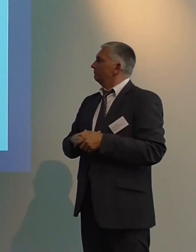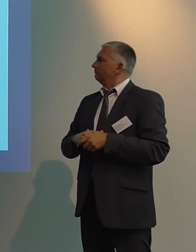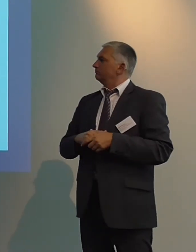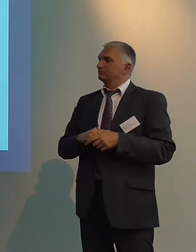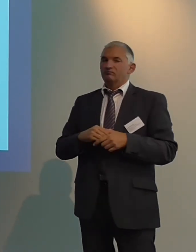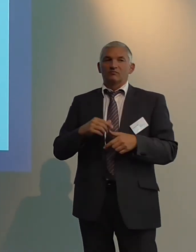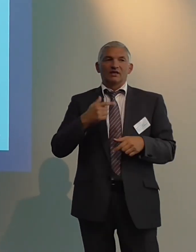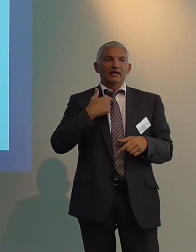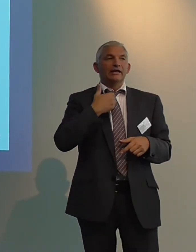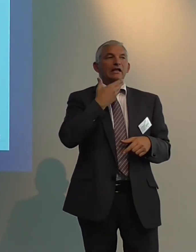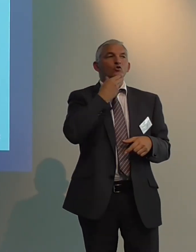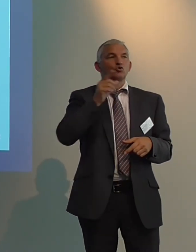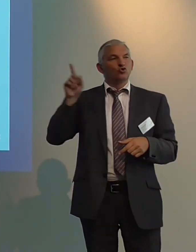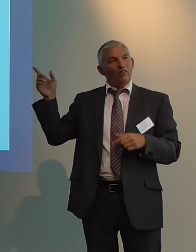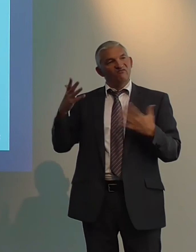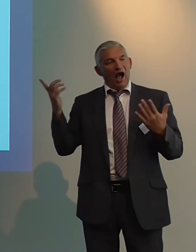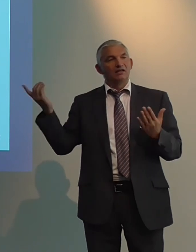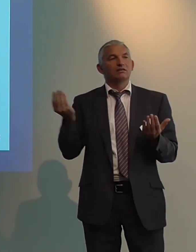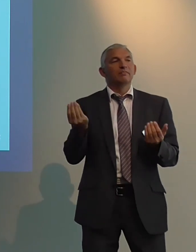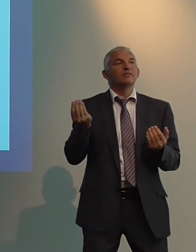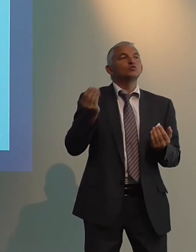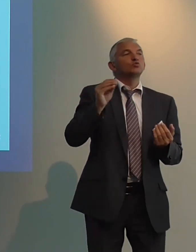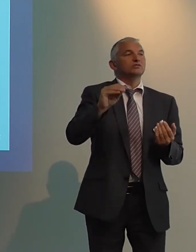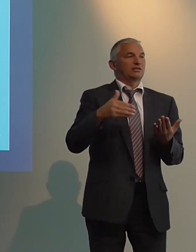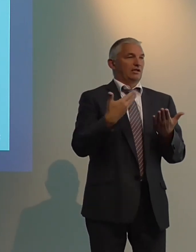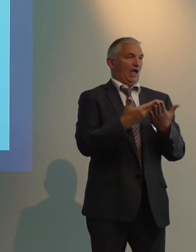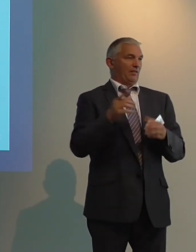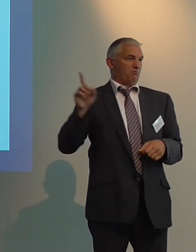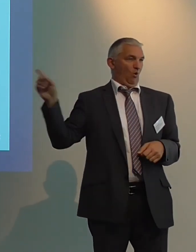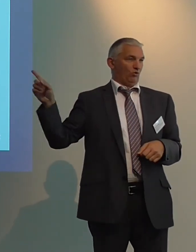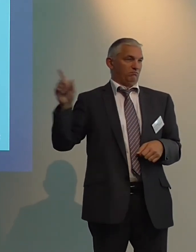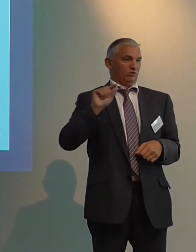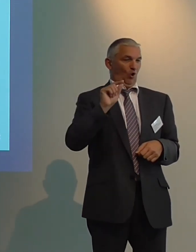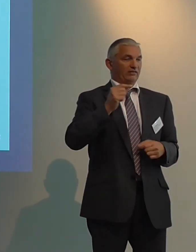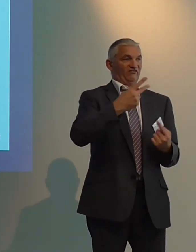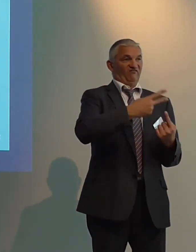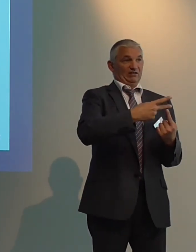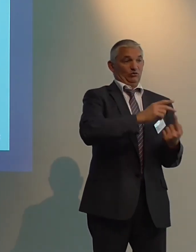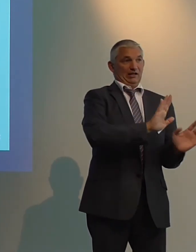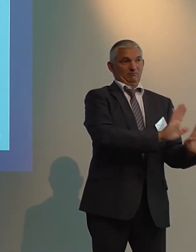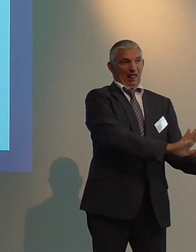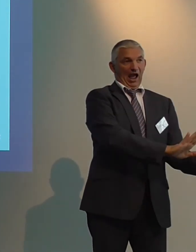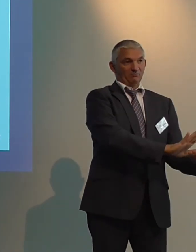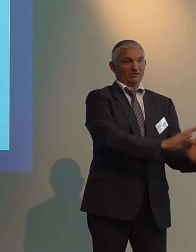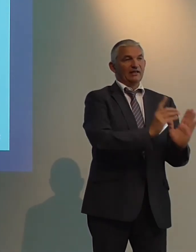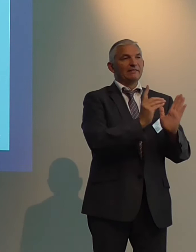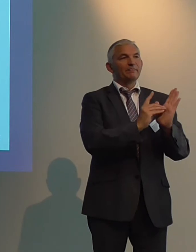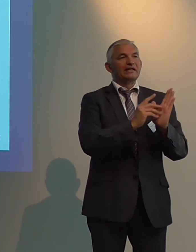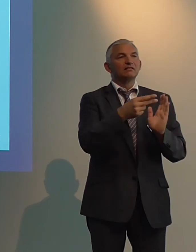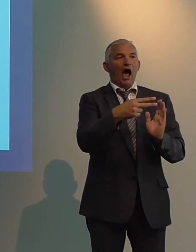Lichtverhältnisse, an die Schriftgröße oder auch an den Hintergrund oder die Position im Bild, ist ein sehr, sehr schönes zusätzliches Angebot. Also Videotext